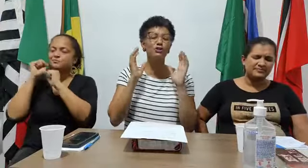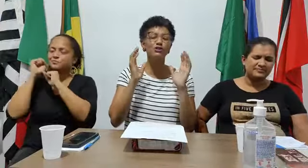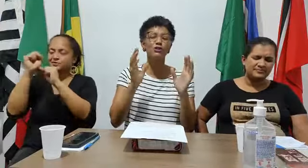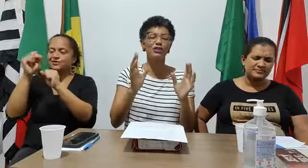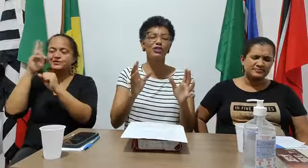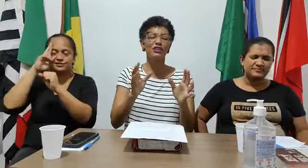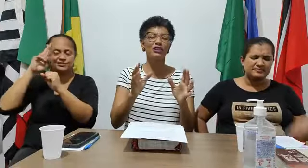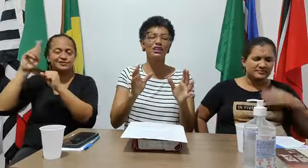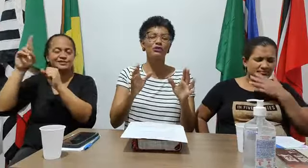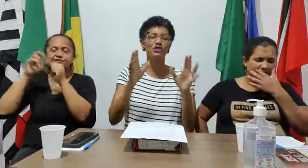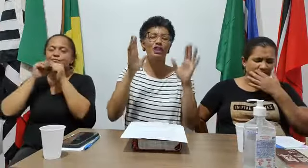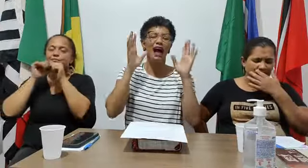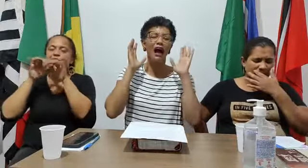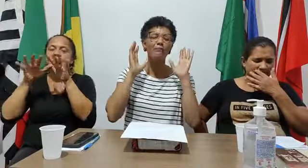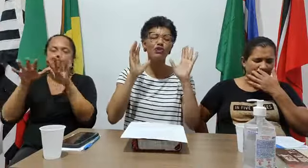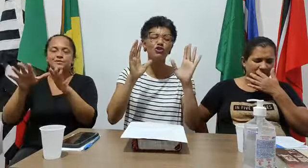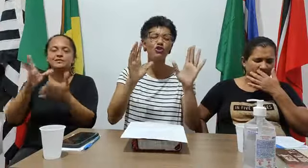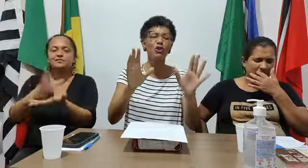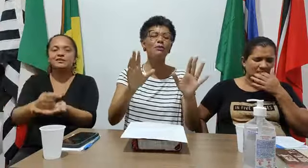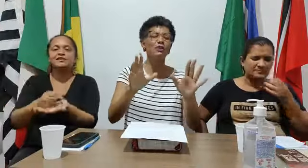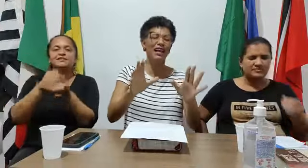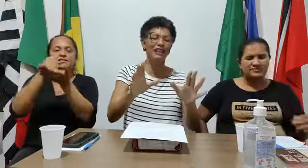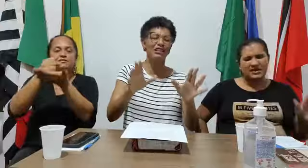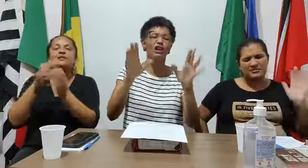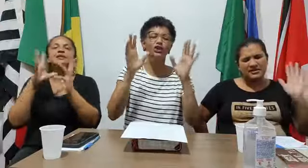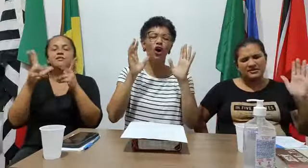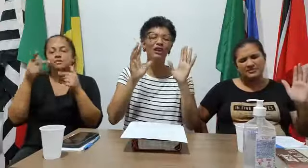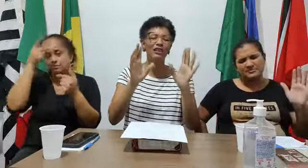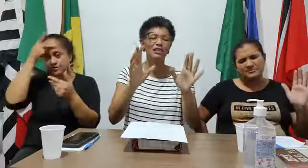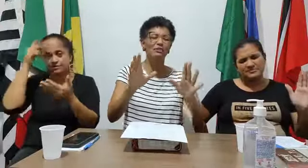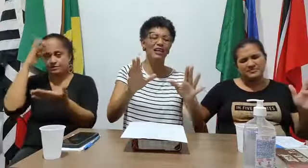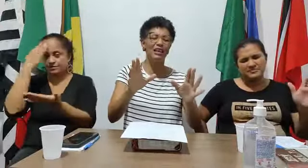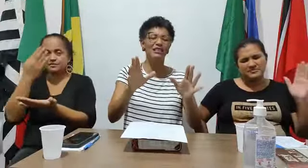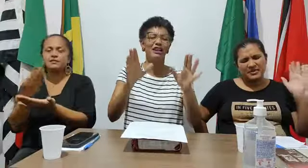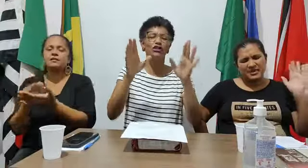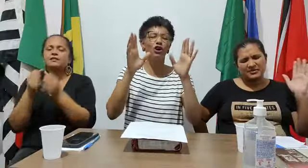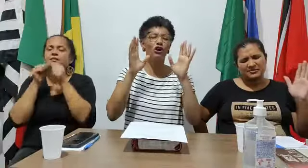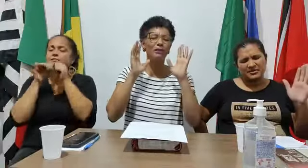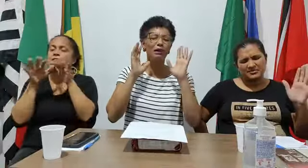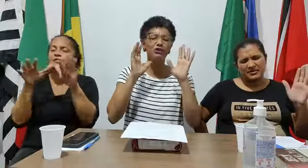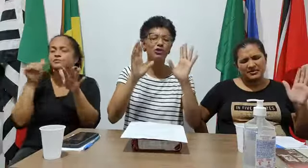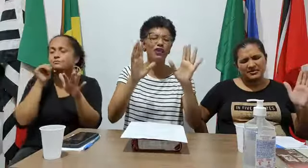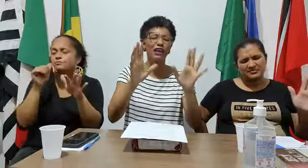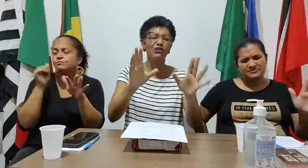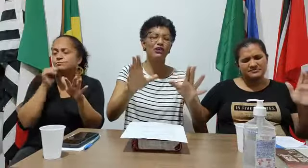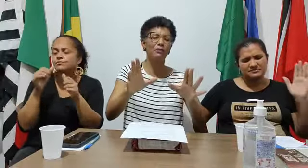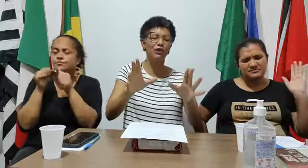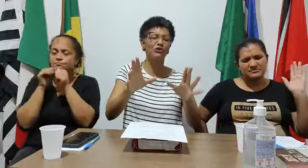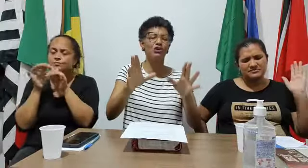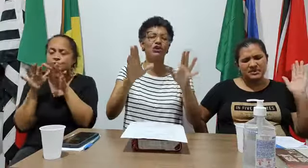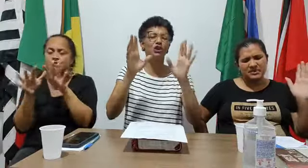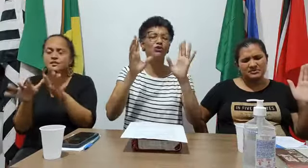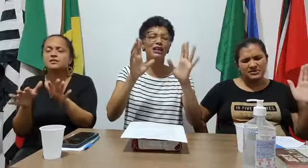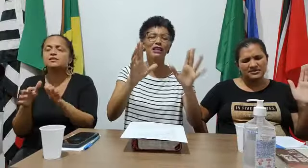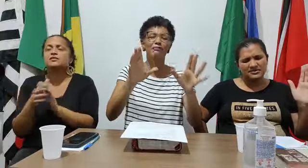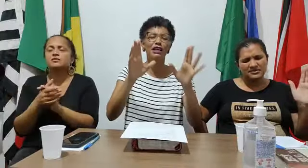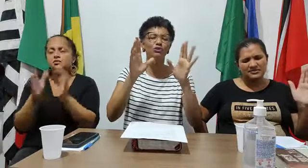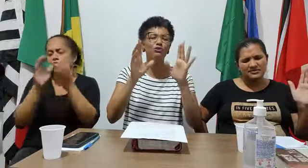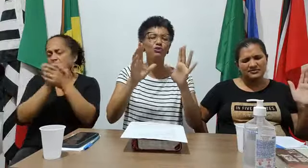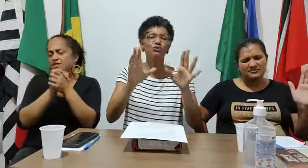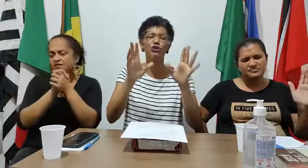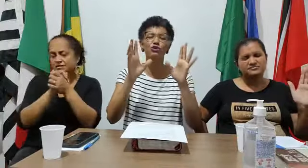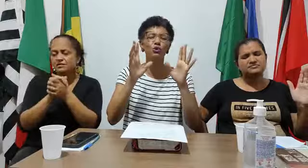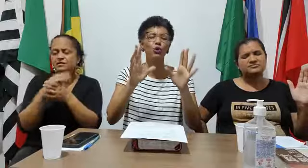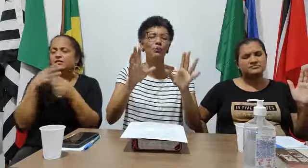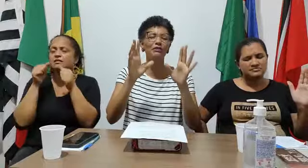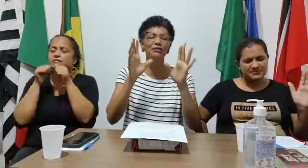Nós pedimos ao Senhor que nesta noite abençoe mulheres, toque nas mulheres, toque, Pai, nos seus relacionamentos, toque no casamento,